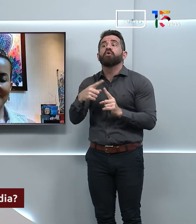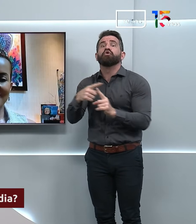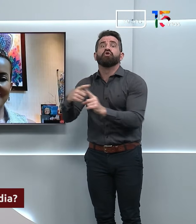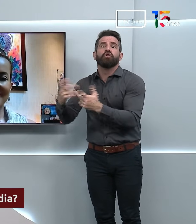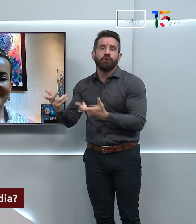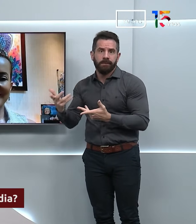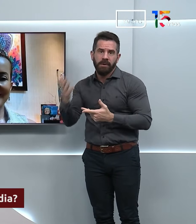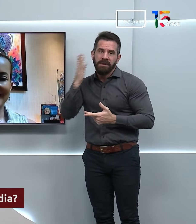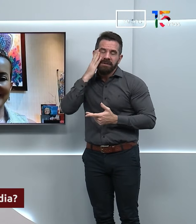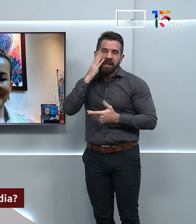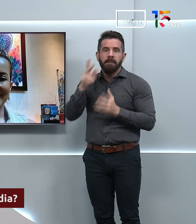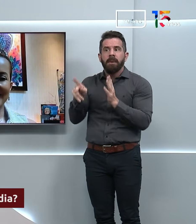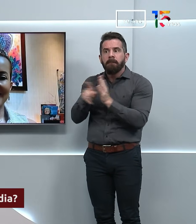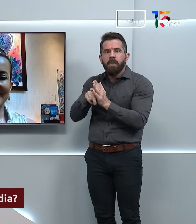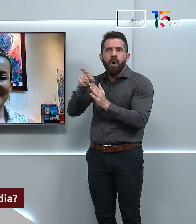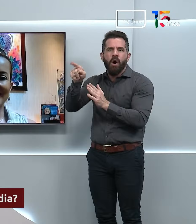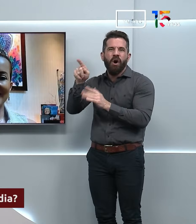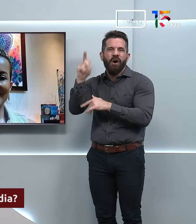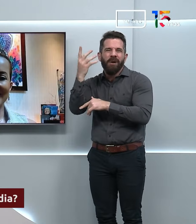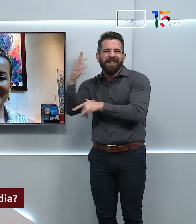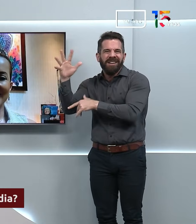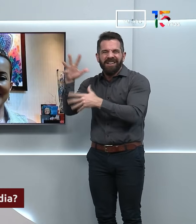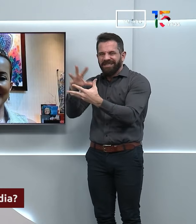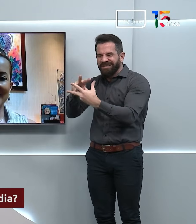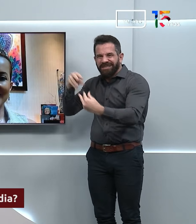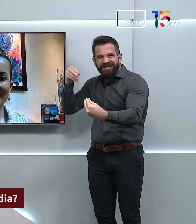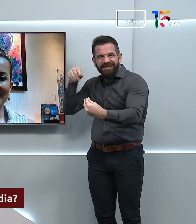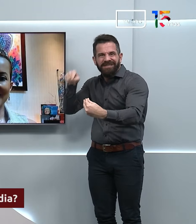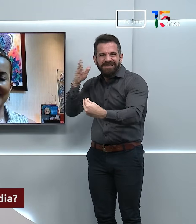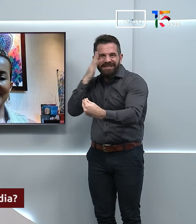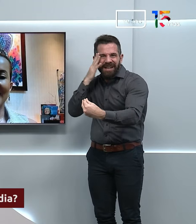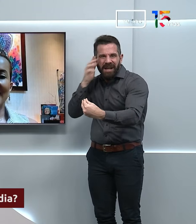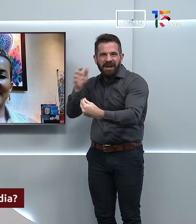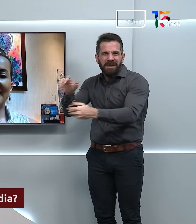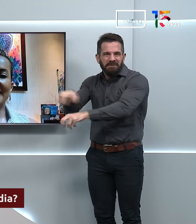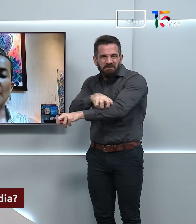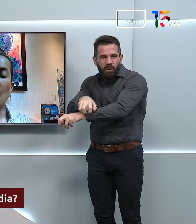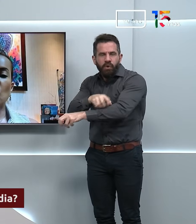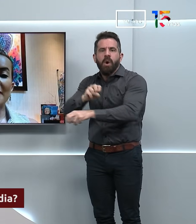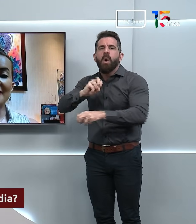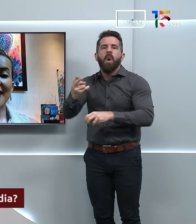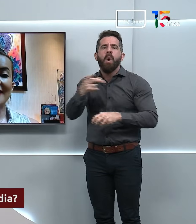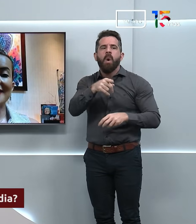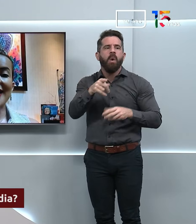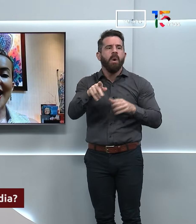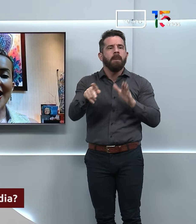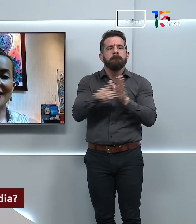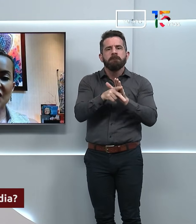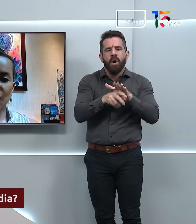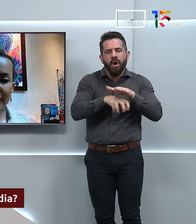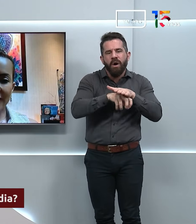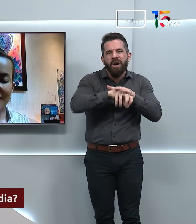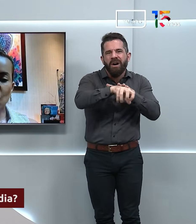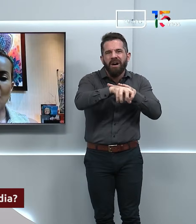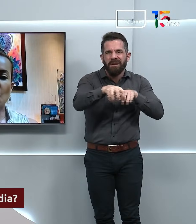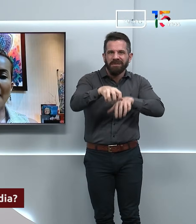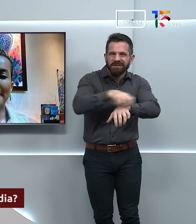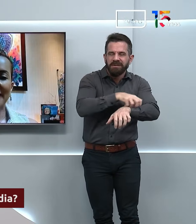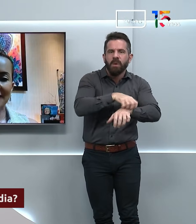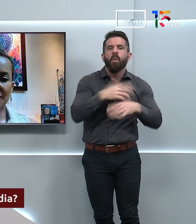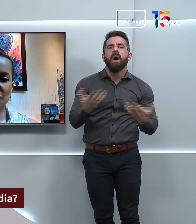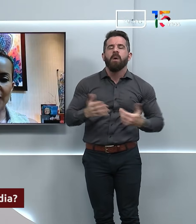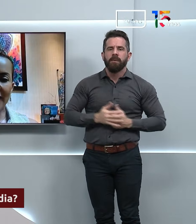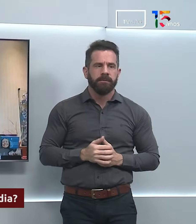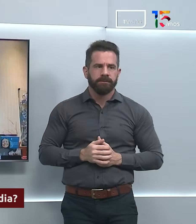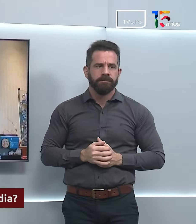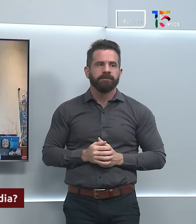bucha vegetal mesmo ou a bucha artificial? Qual que é melhor? Então, algumas áreas ásperas, como a planta